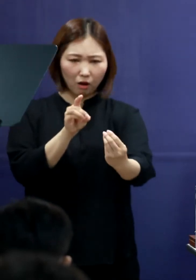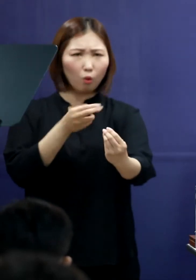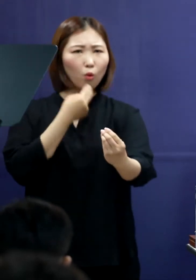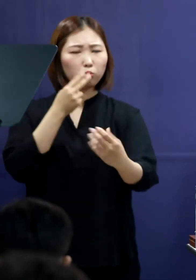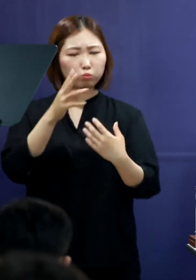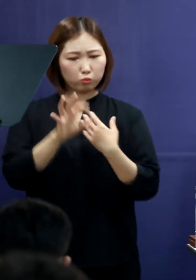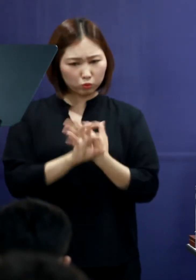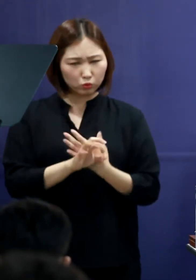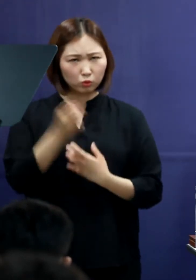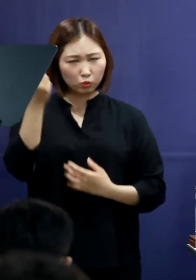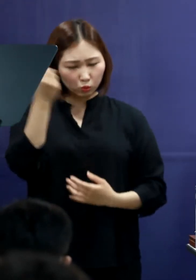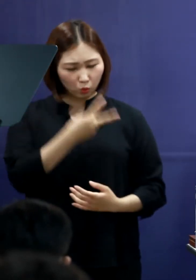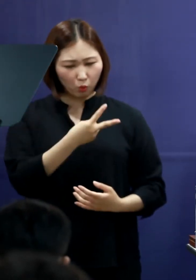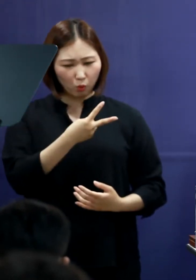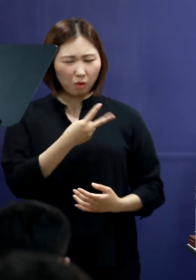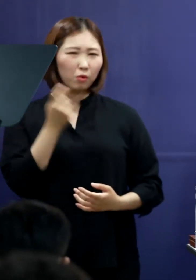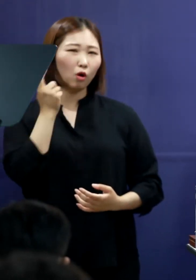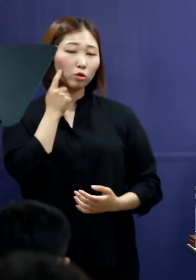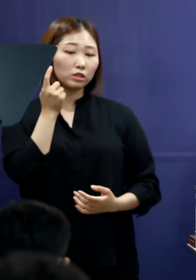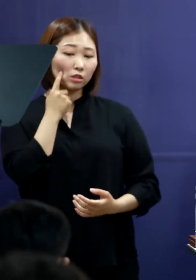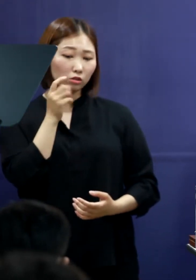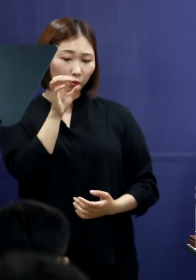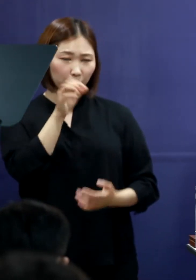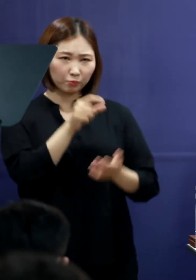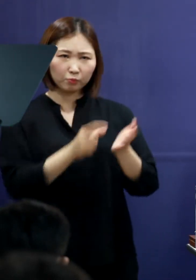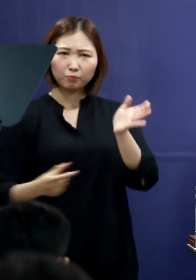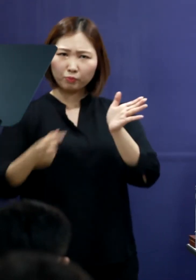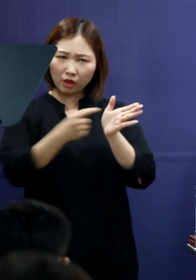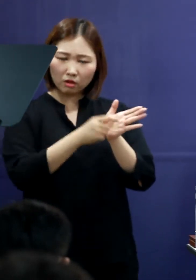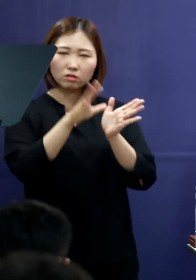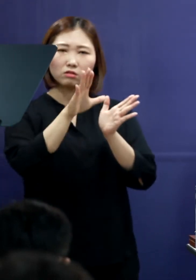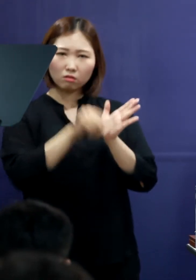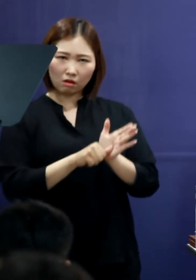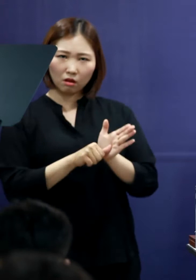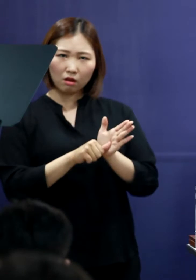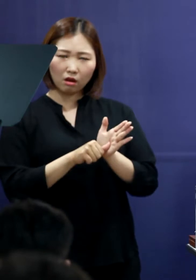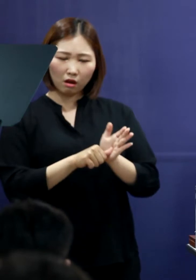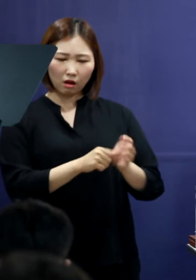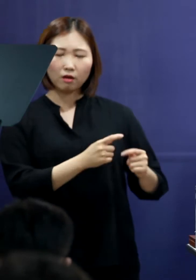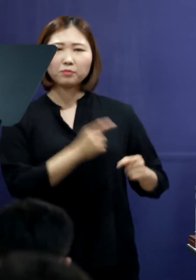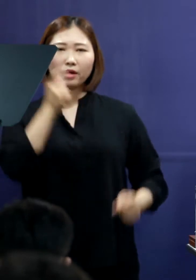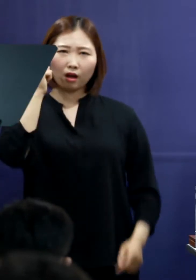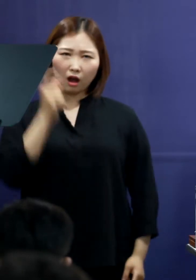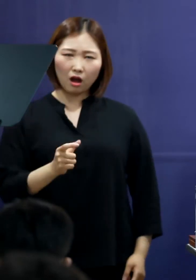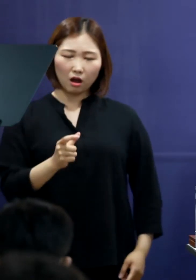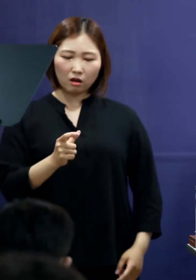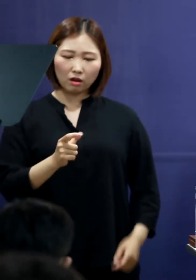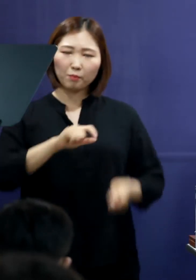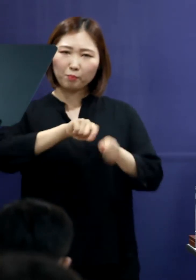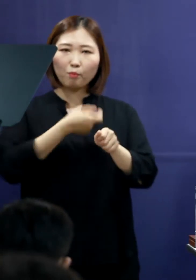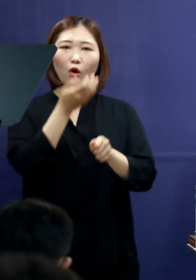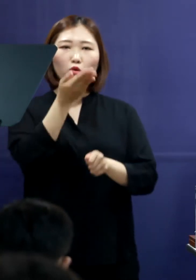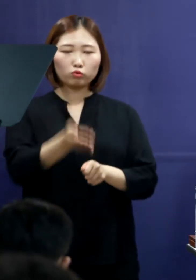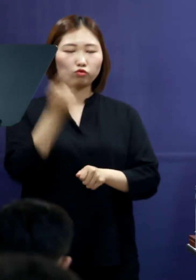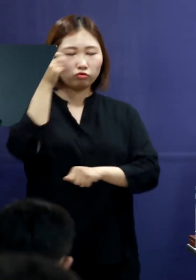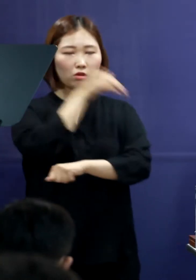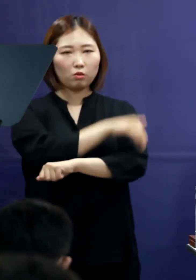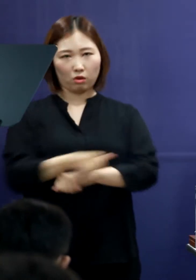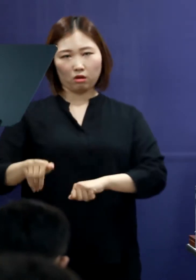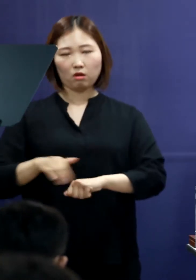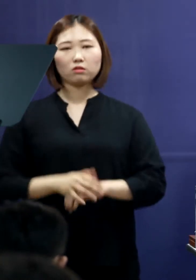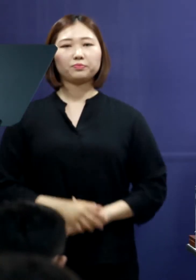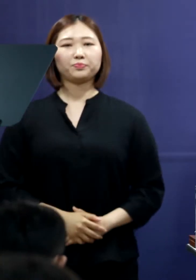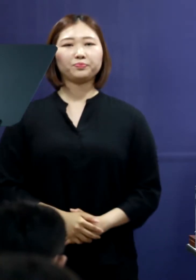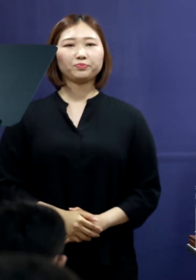허위 작성하거나 부실 관리할 경우에는 강력하게 제재할 계획으로 있습니다.